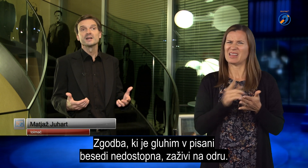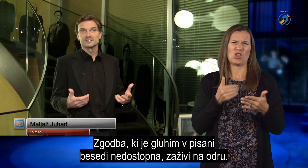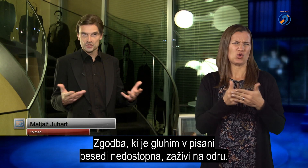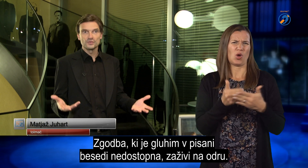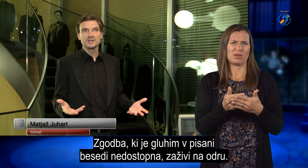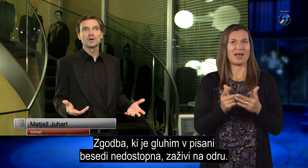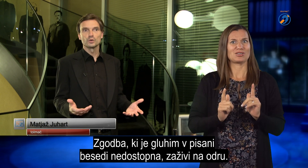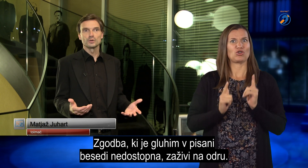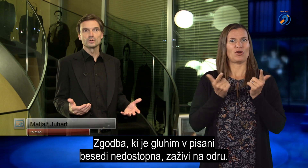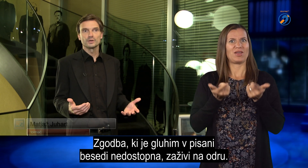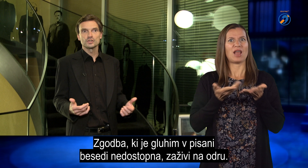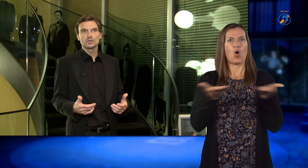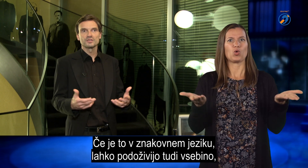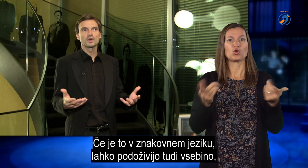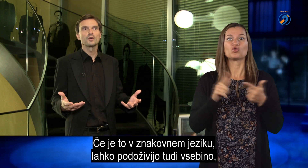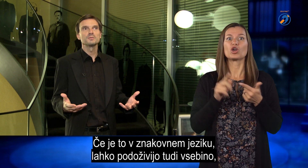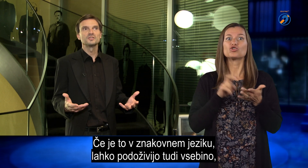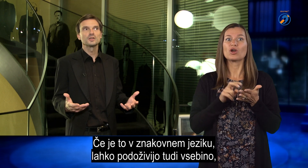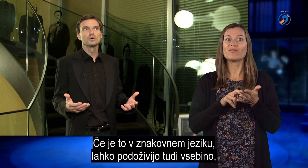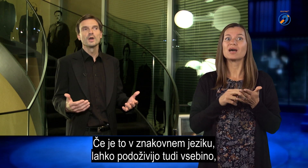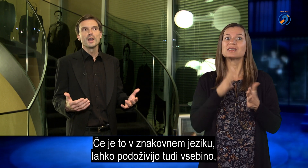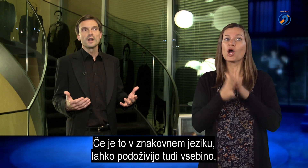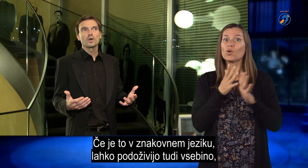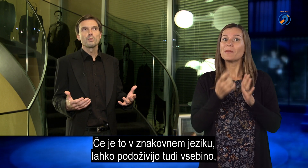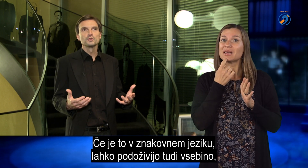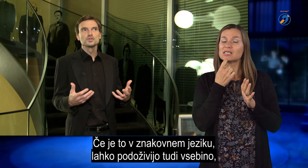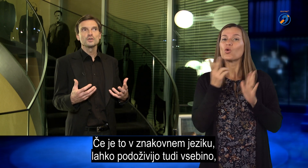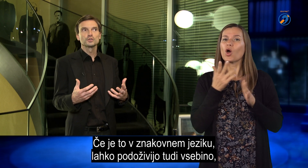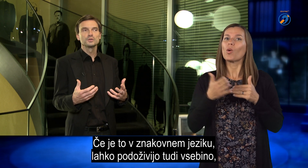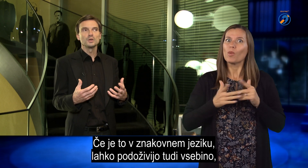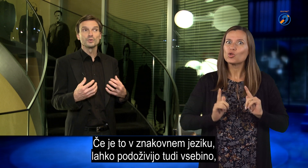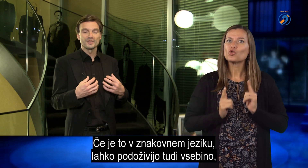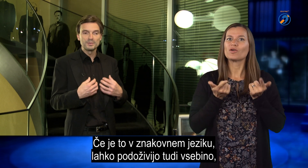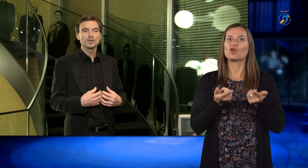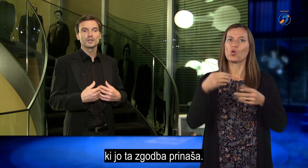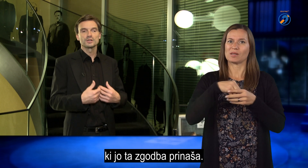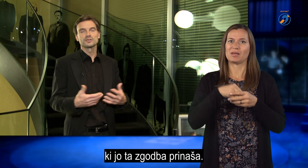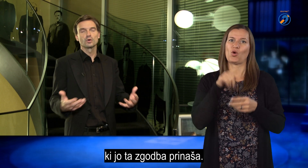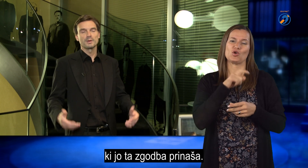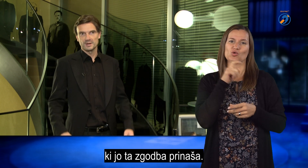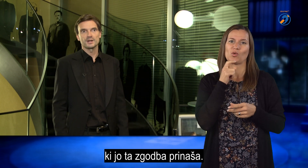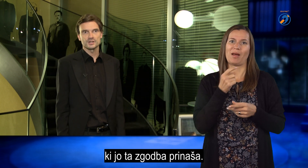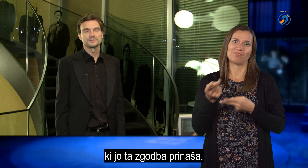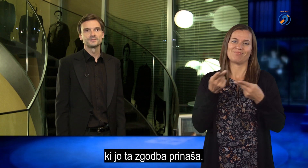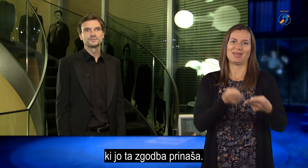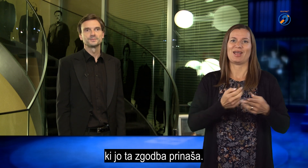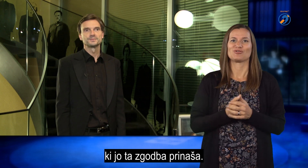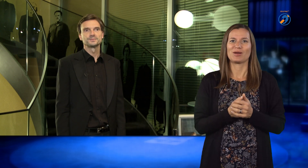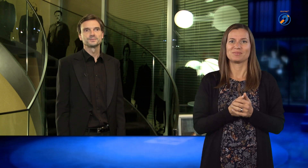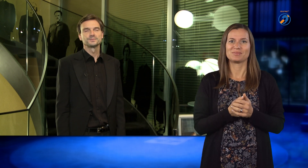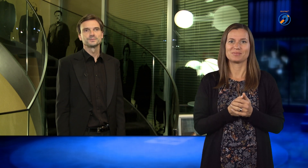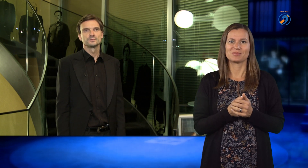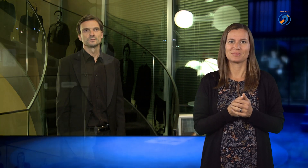nedostopna, zaživi na odru. In če to v znakovnem jeziku, lahko podoživijo tudi vsebino, ki jo ta zgodba prinaša.